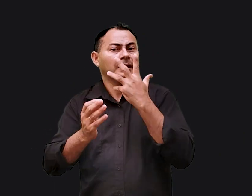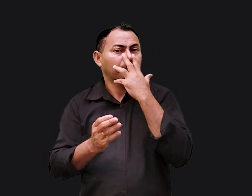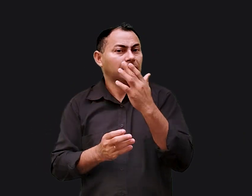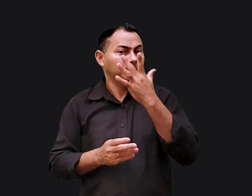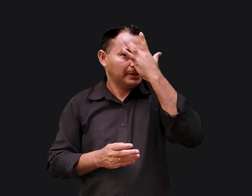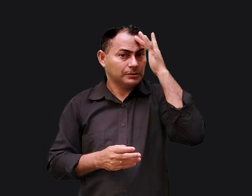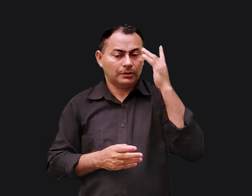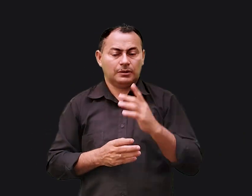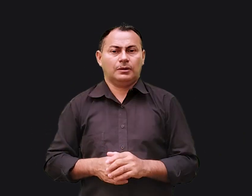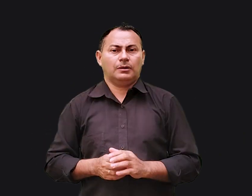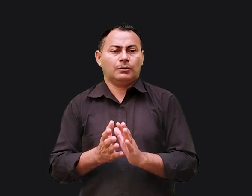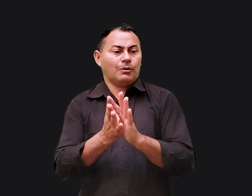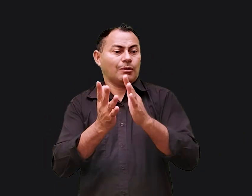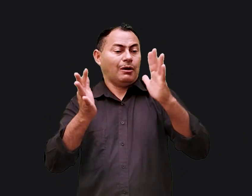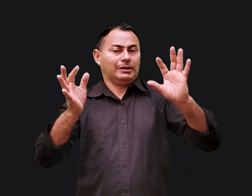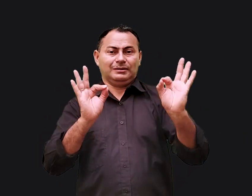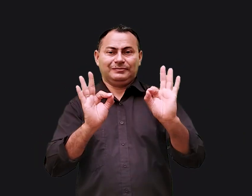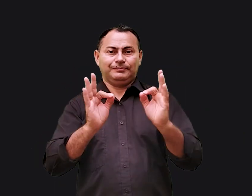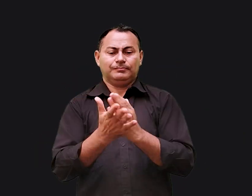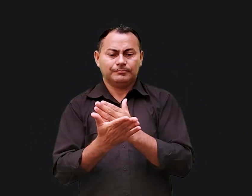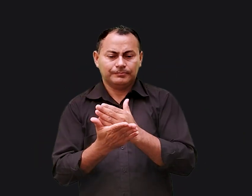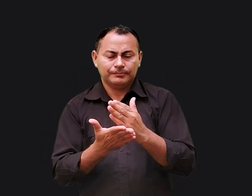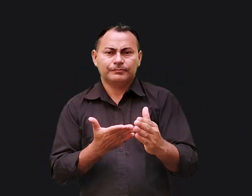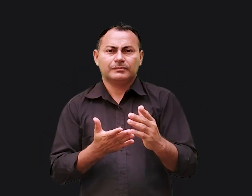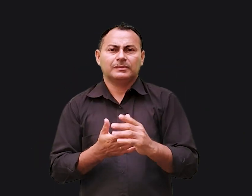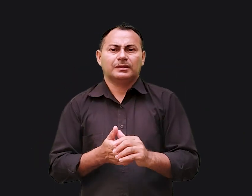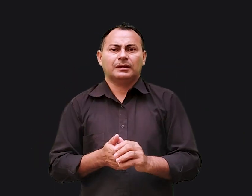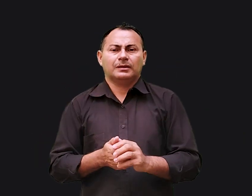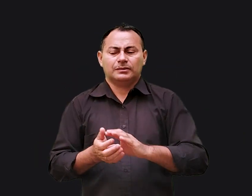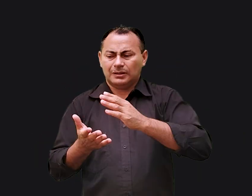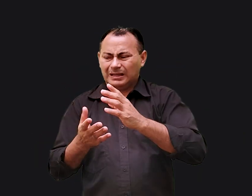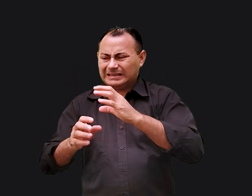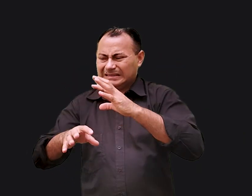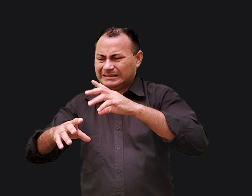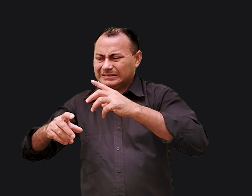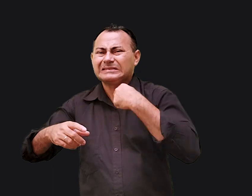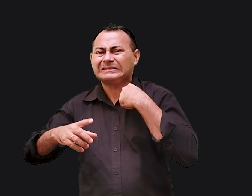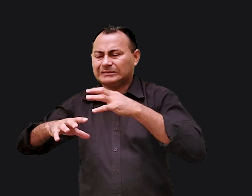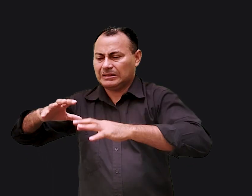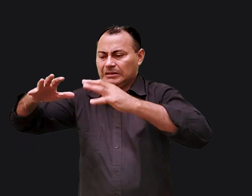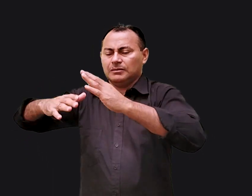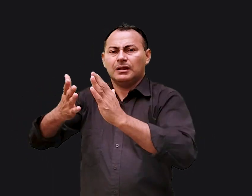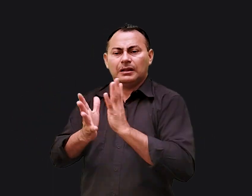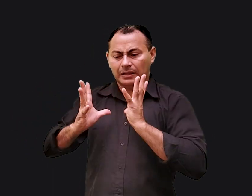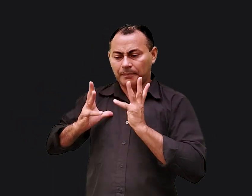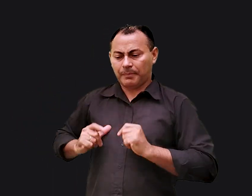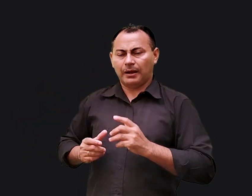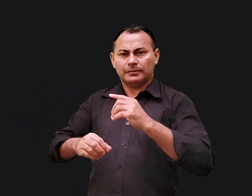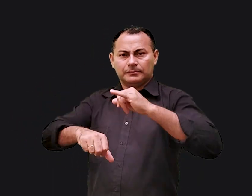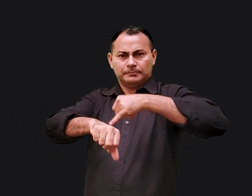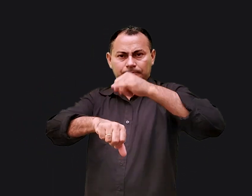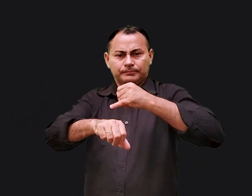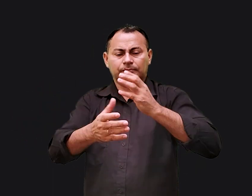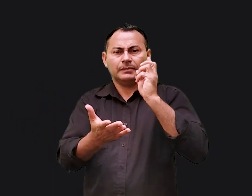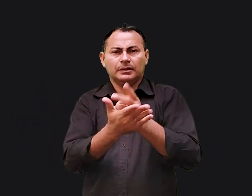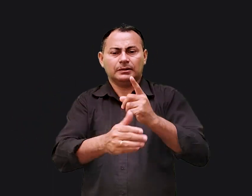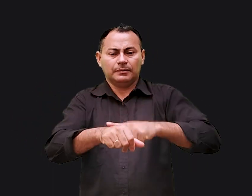pareciam pessoas com glória nenhuma. Eles começaram a tirar o entulho de Jerusalém ao mesmo tempo em que tentavam tirar o entulho de